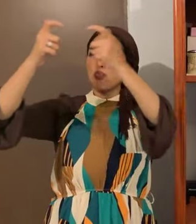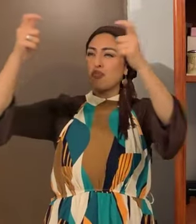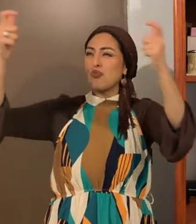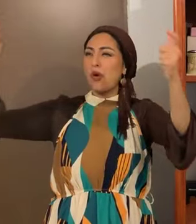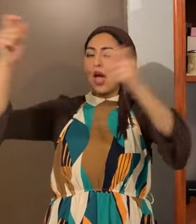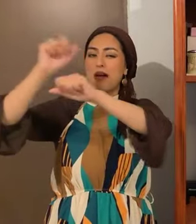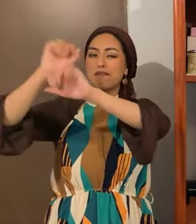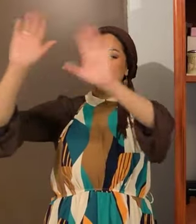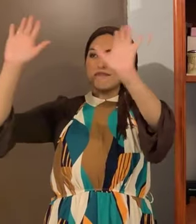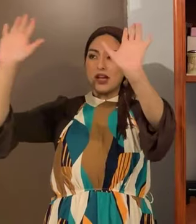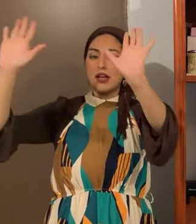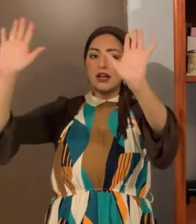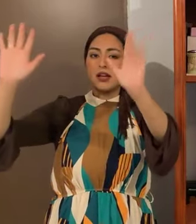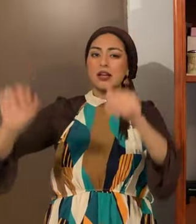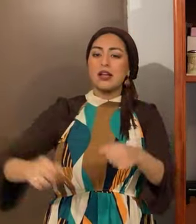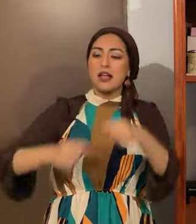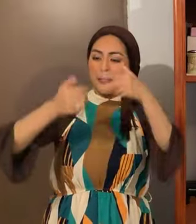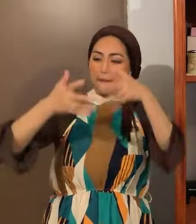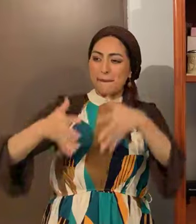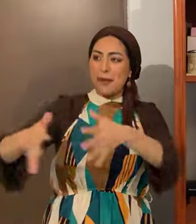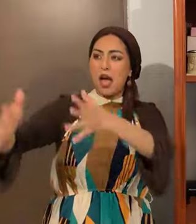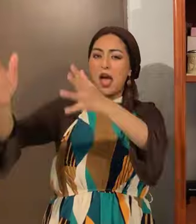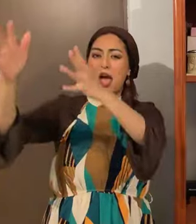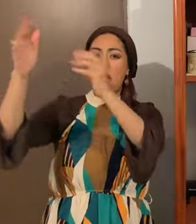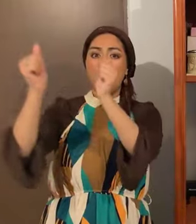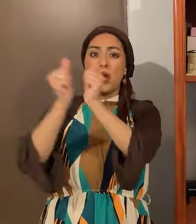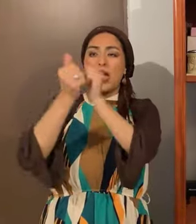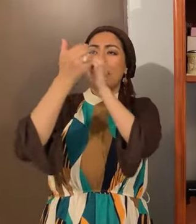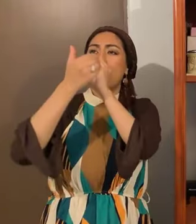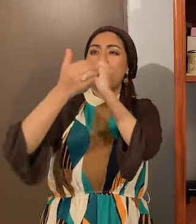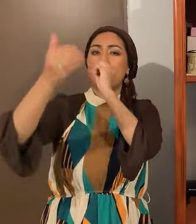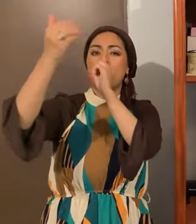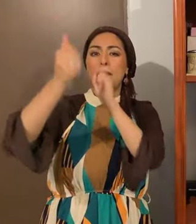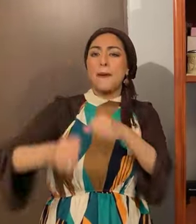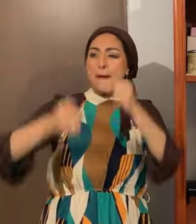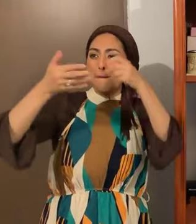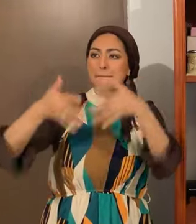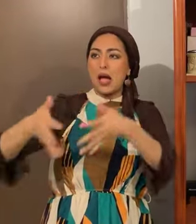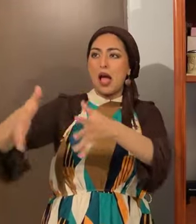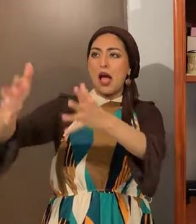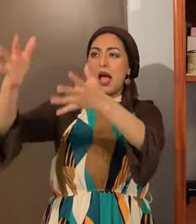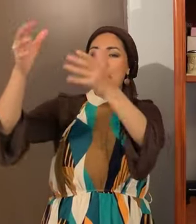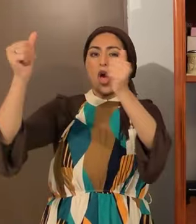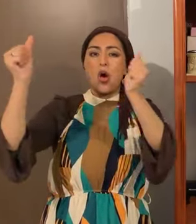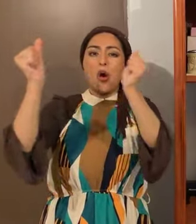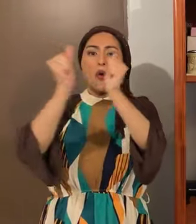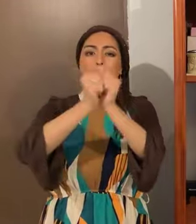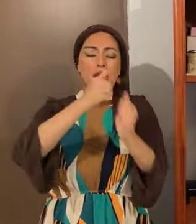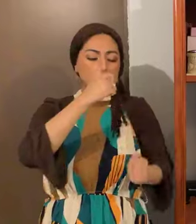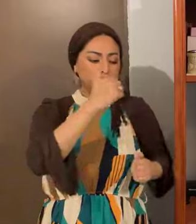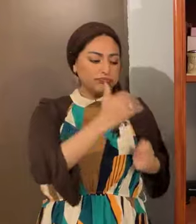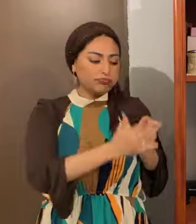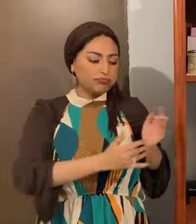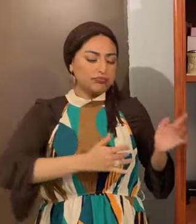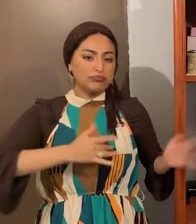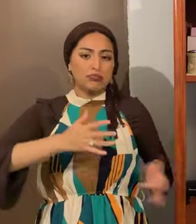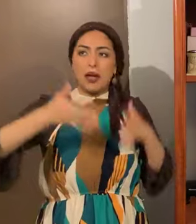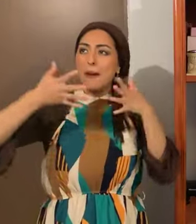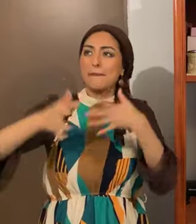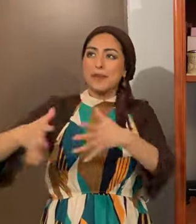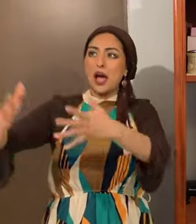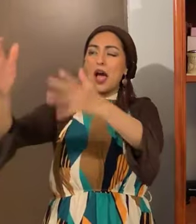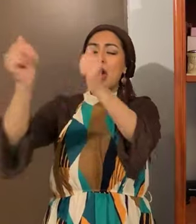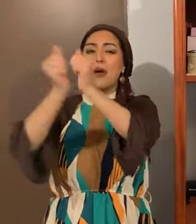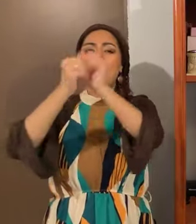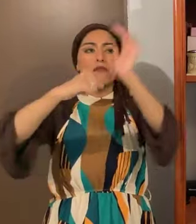de su grandeza. Exaltadle a son de bocina. Exaltadle con salterio y arpa. Exaltadle con pandero